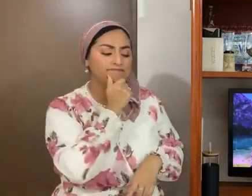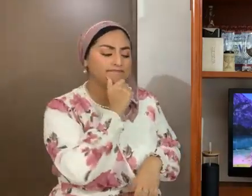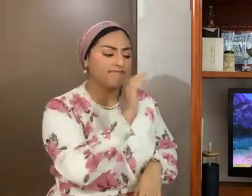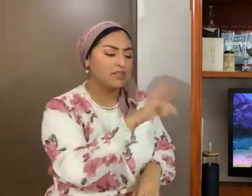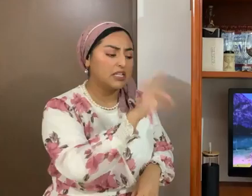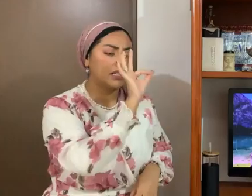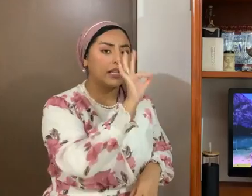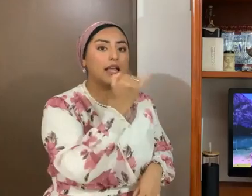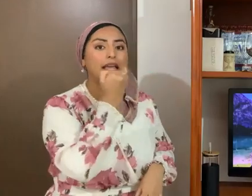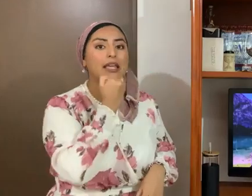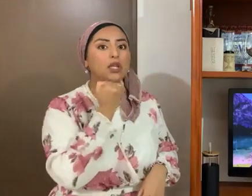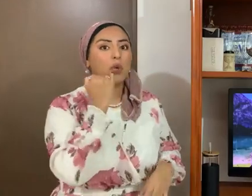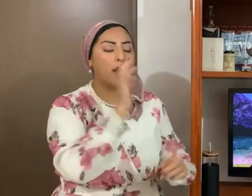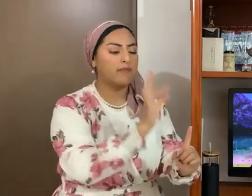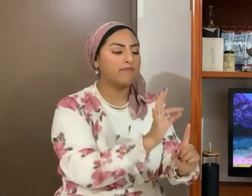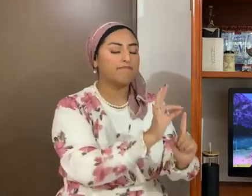Israel